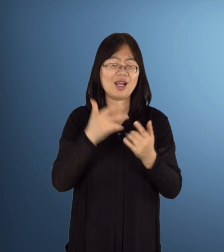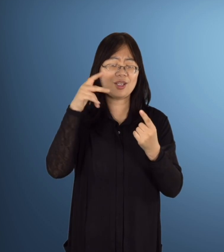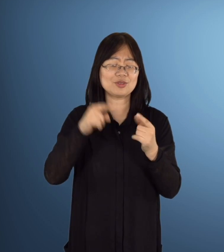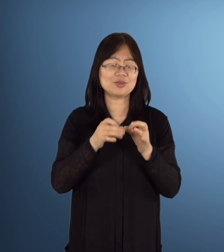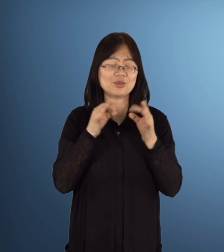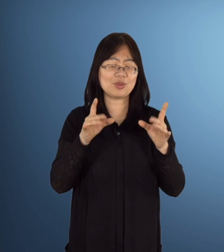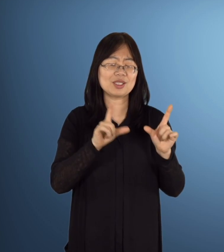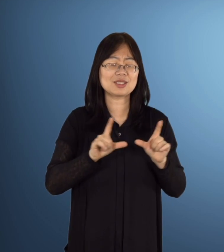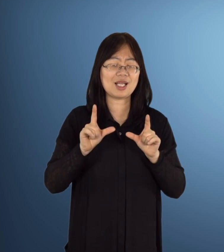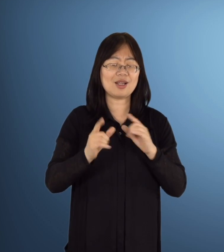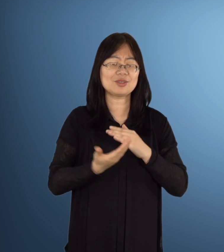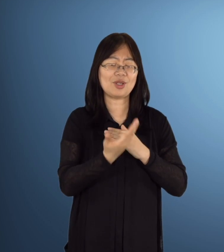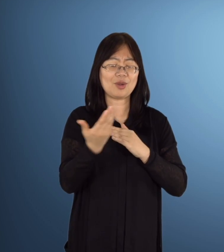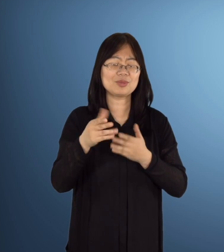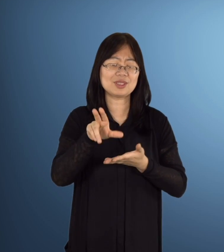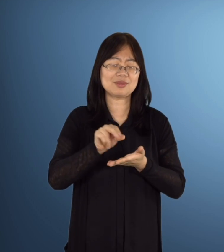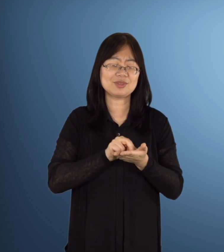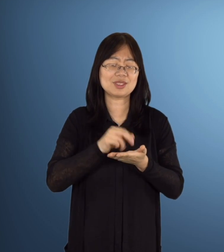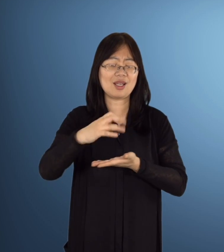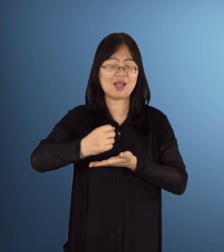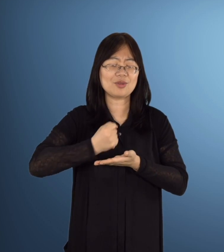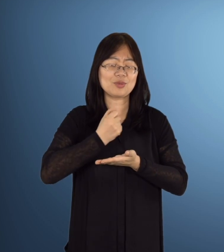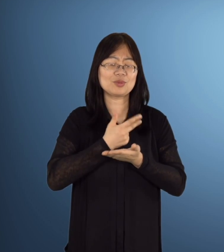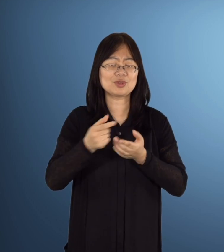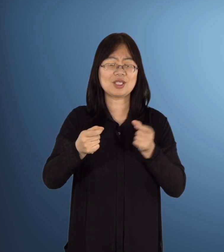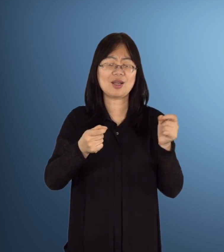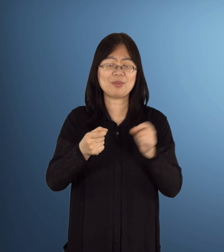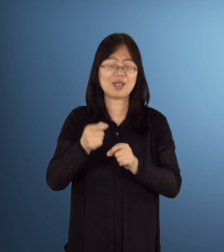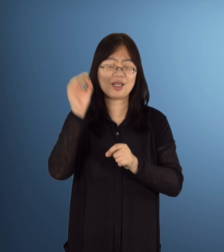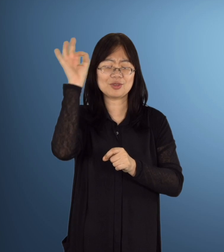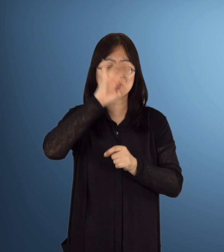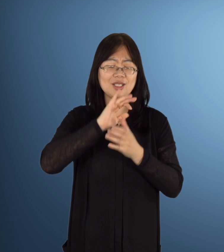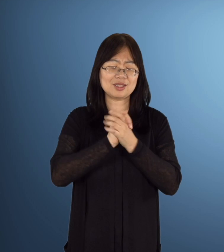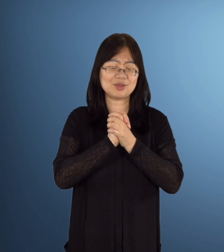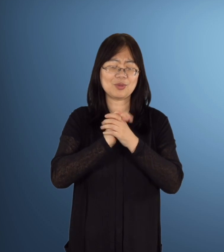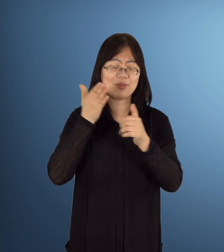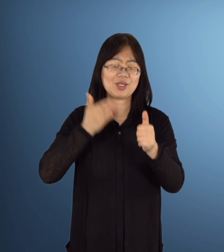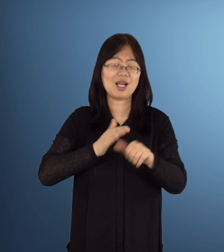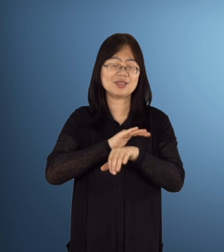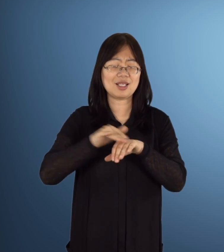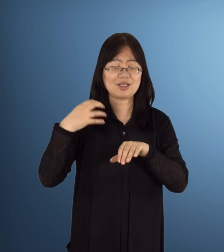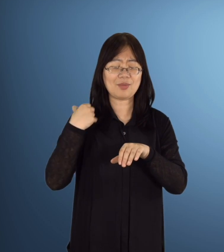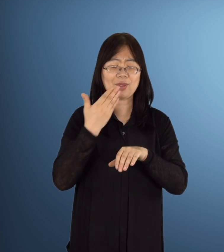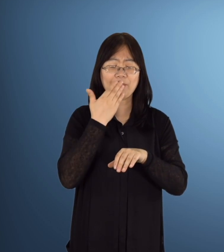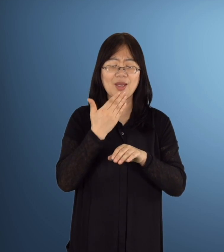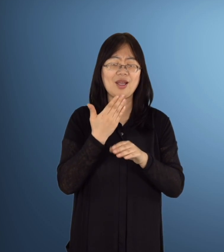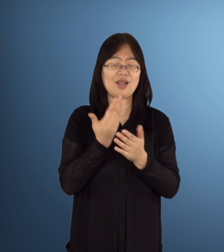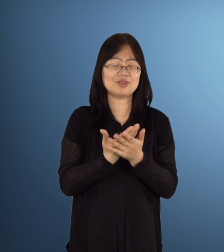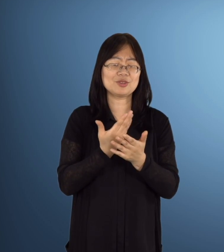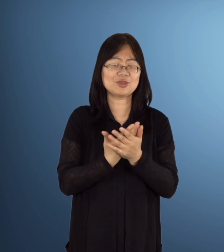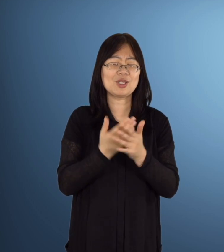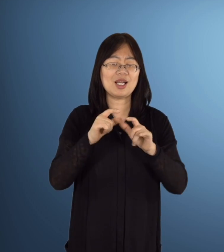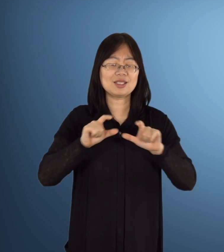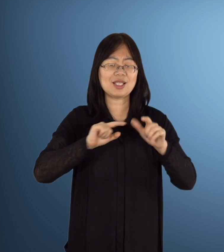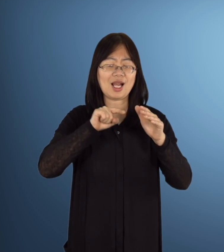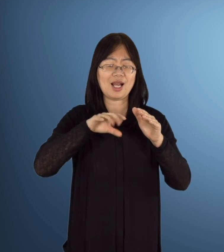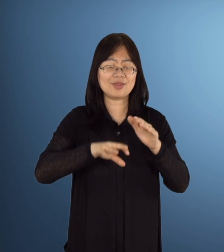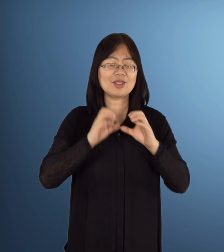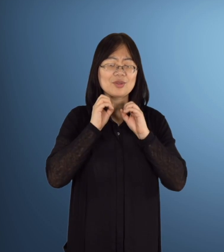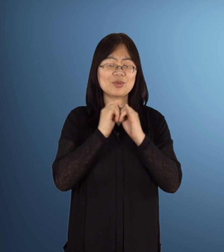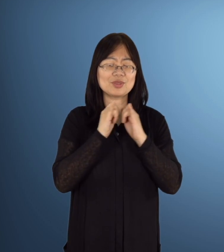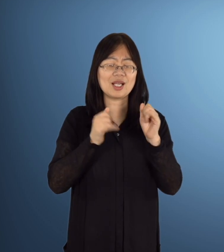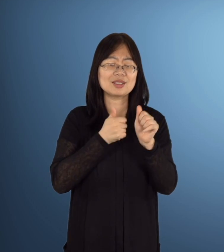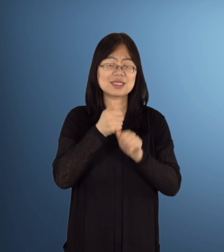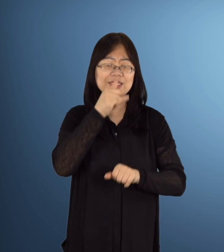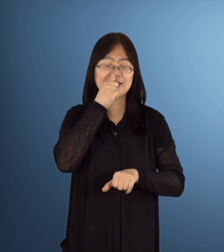주간 살아낼 여러분들의 삶의 과제를 놓고 주님 앞에 구하십시다. 잘 감당하게 하시고 일상의 선교사로